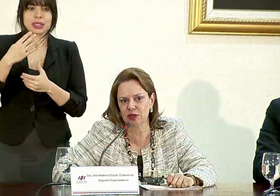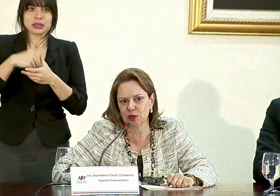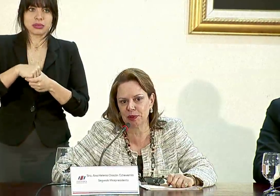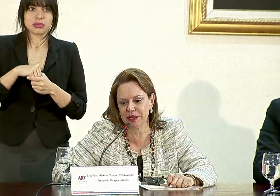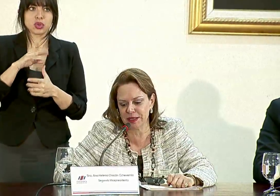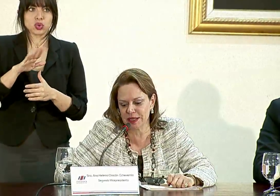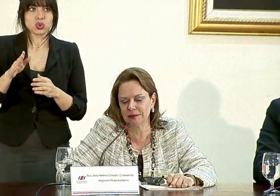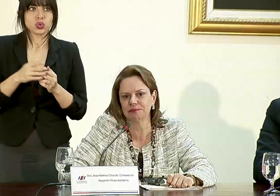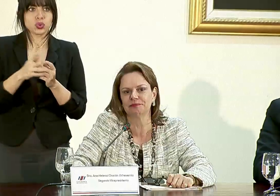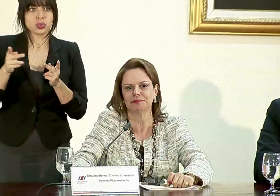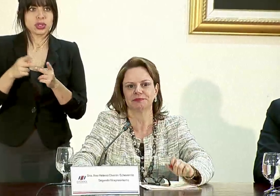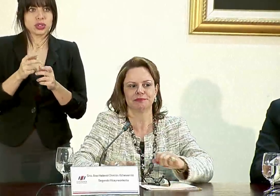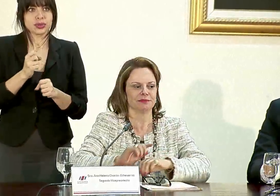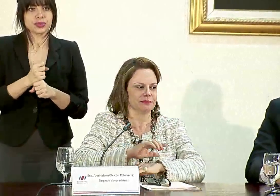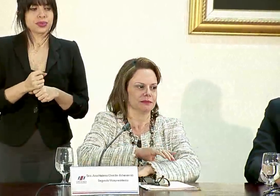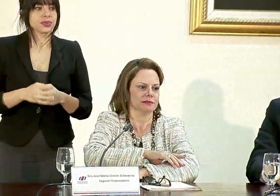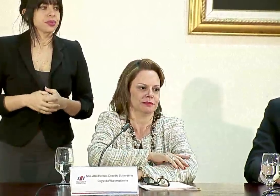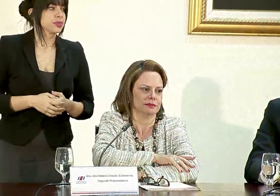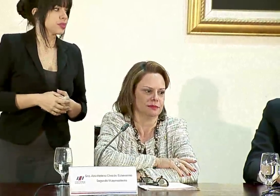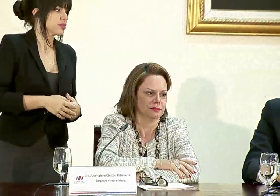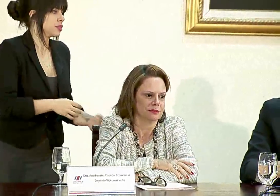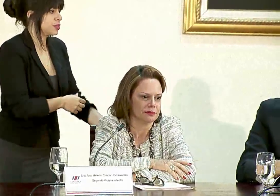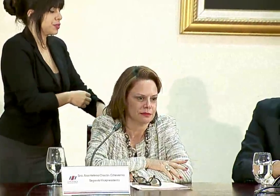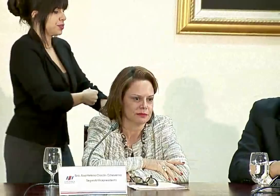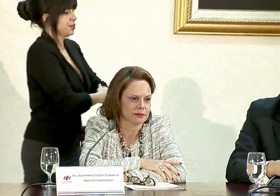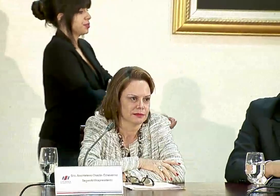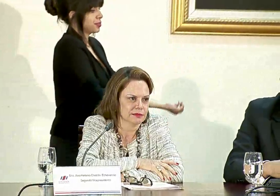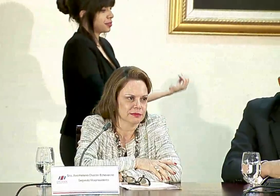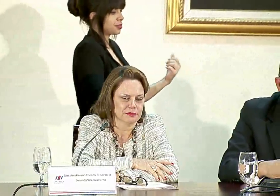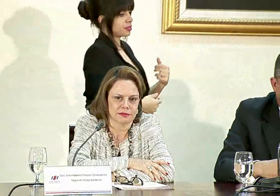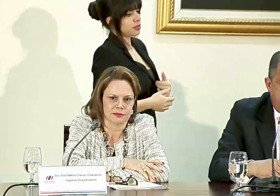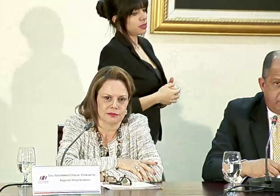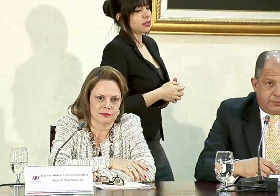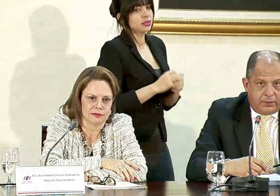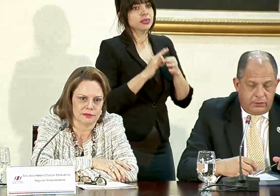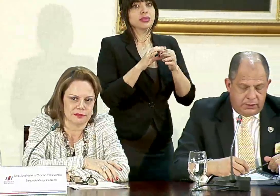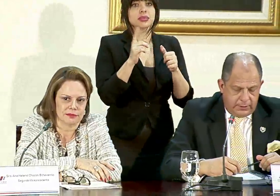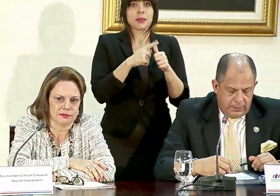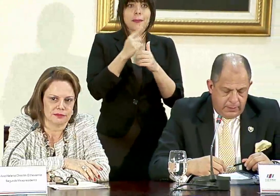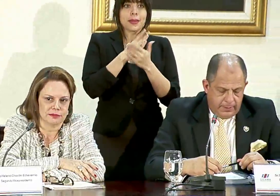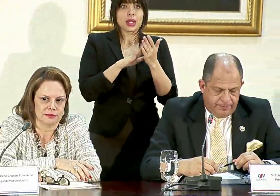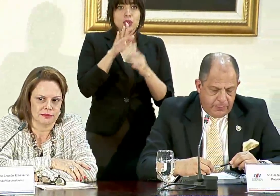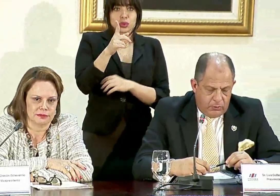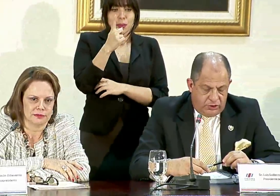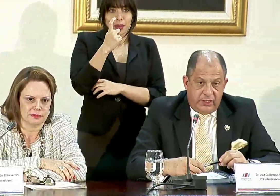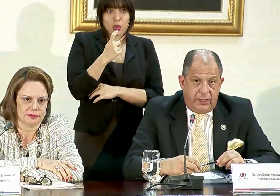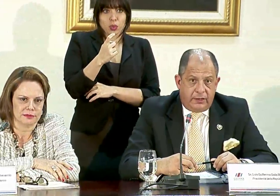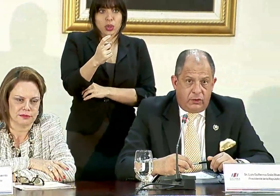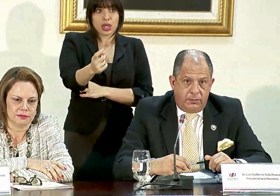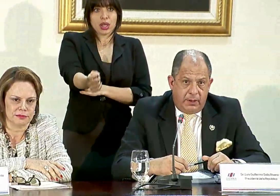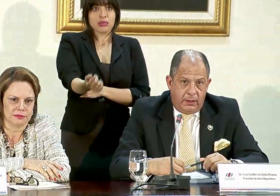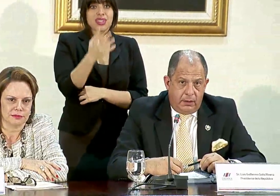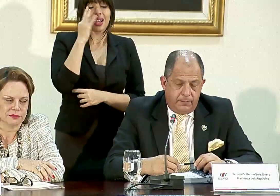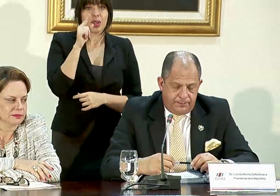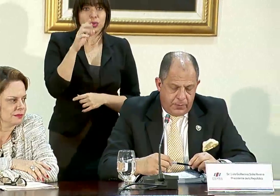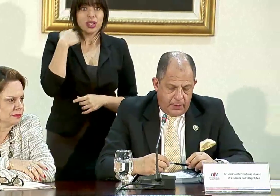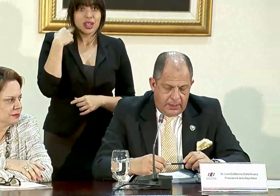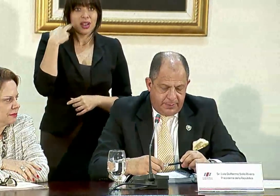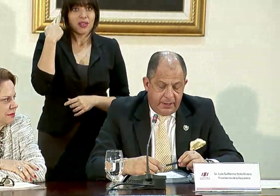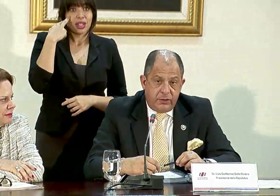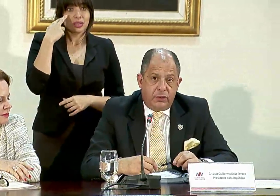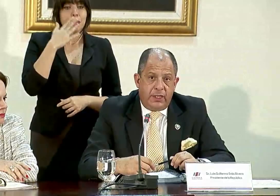dentro de su planilla con respecto Richard a la primera parte de su pregunta usted tiene razón mi